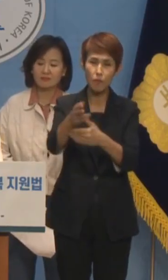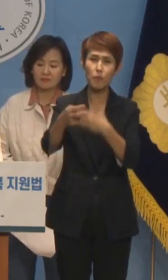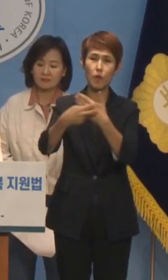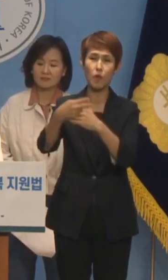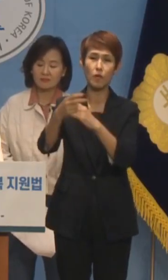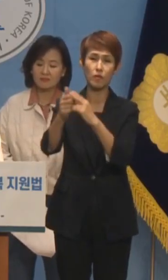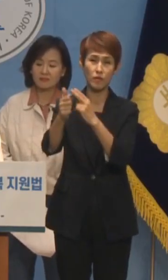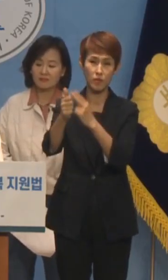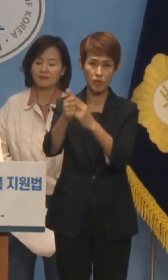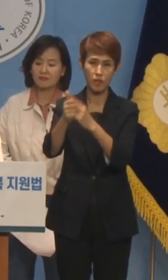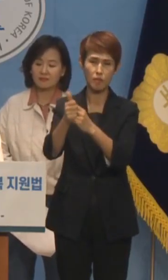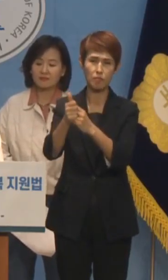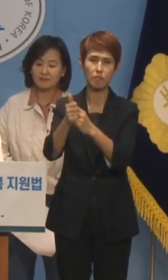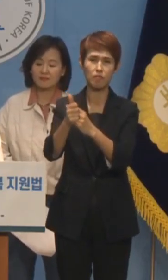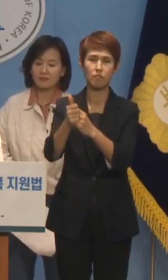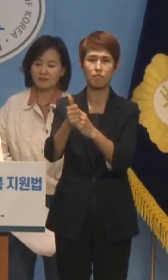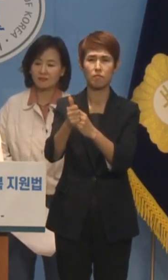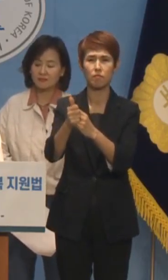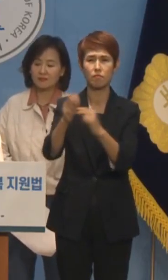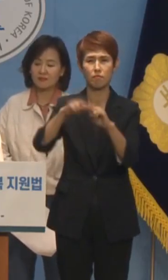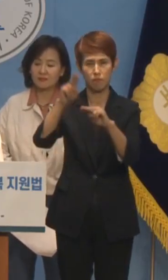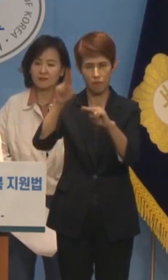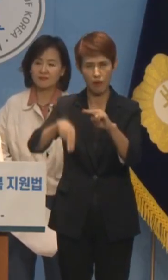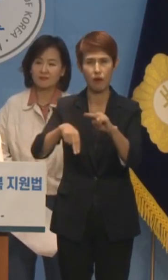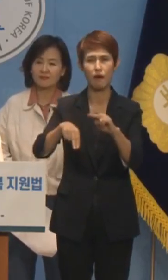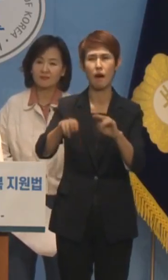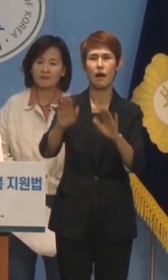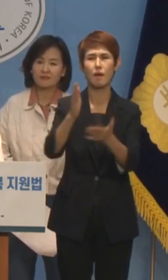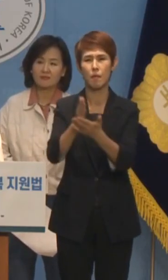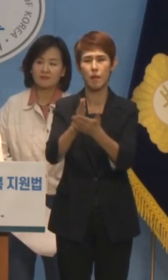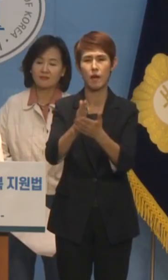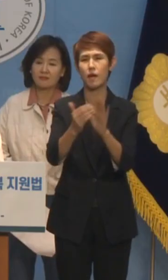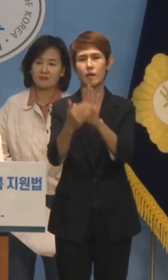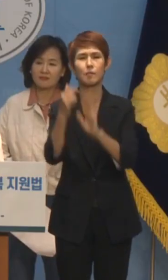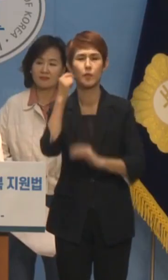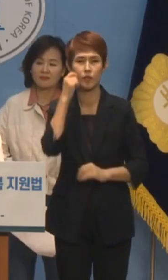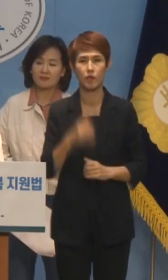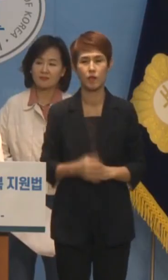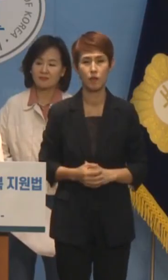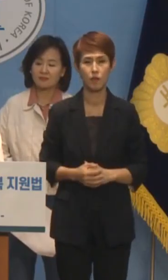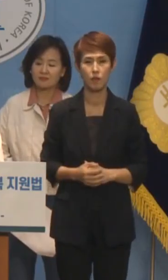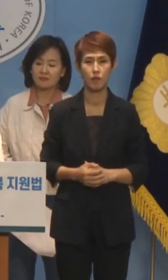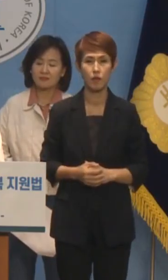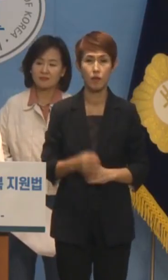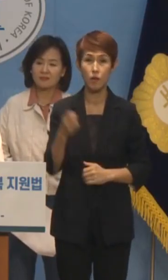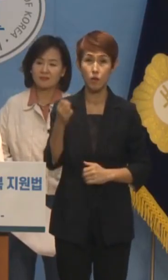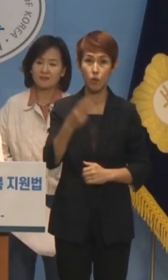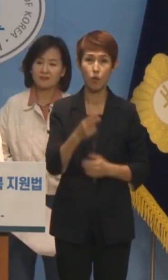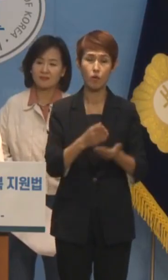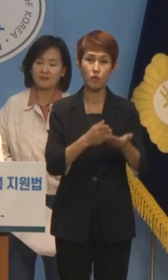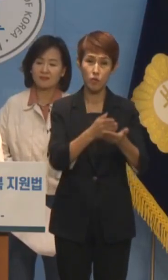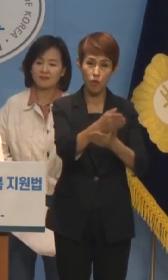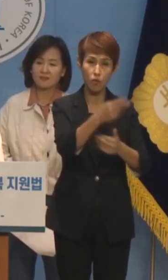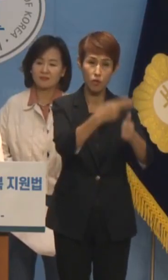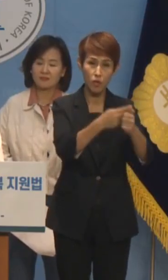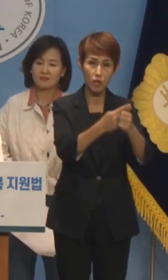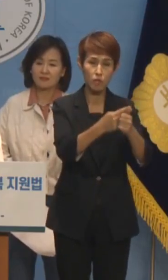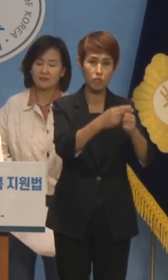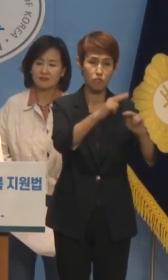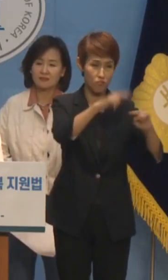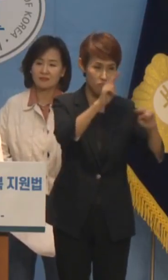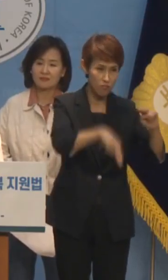없었고 의대 증원 갈등으로 의료 공백 시에도 전공의들이 떠나는 것을 볼 수밖에